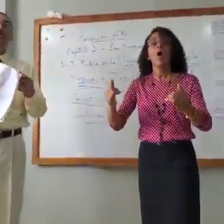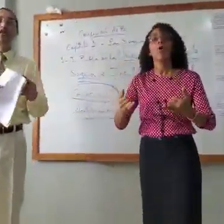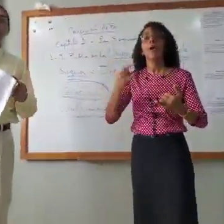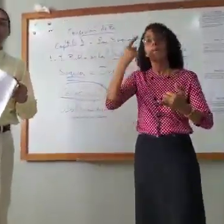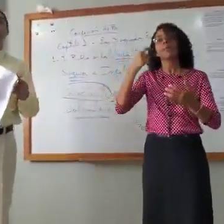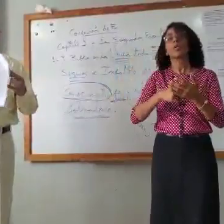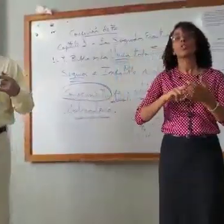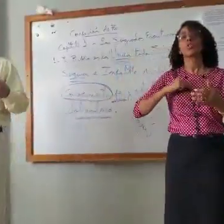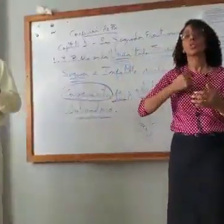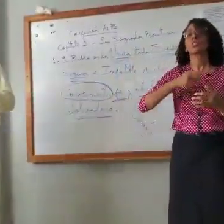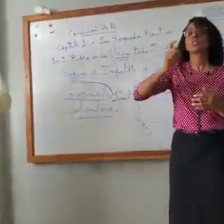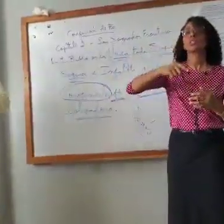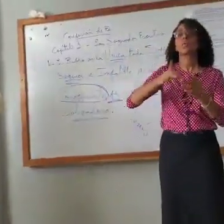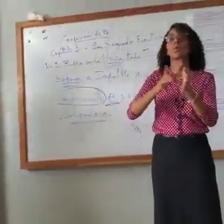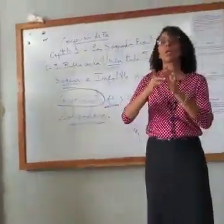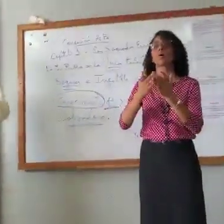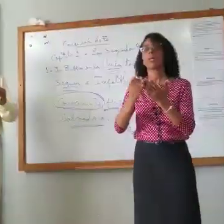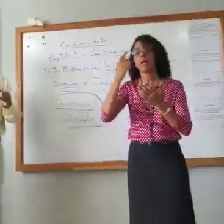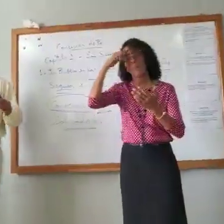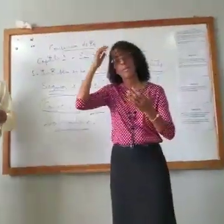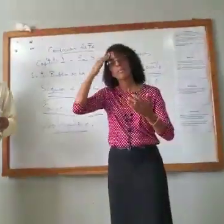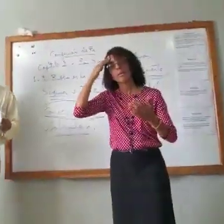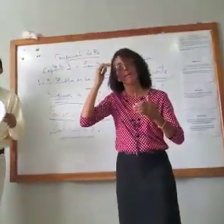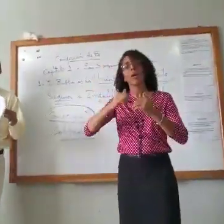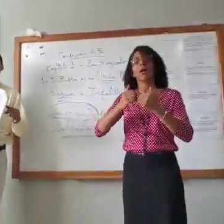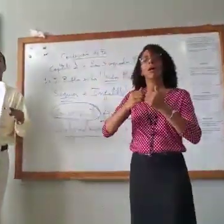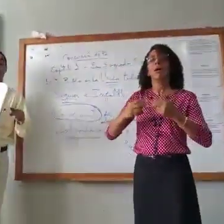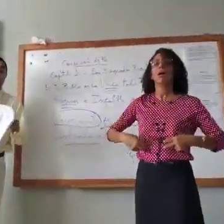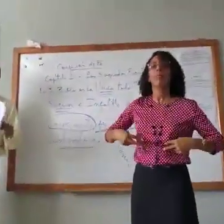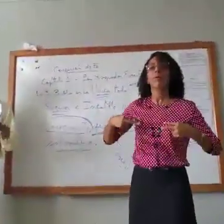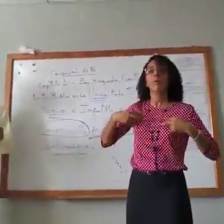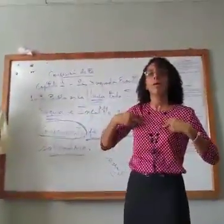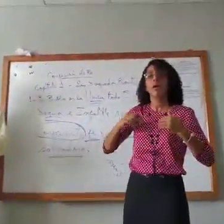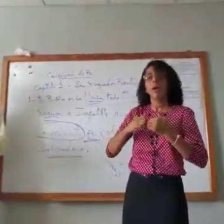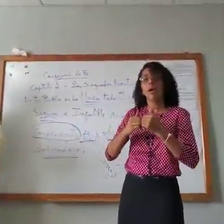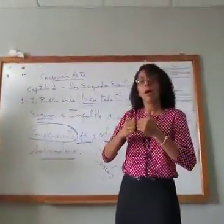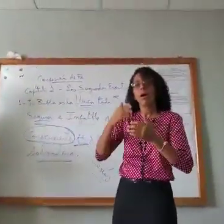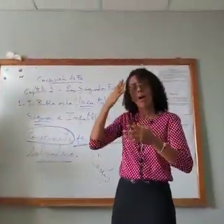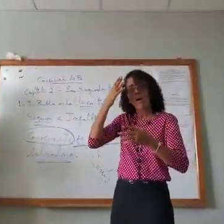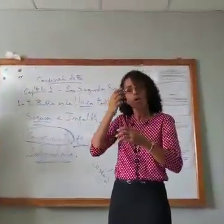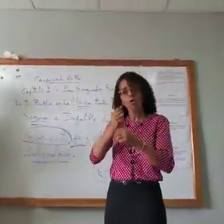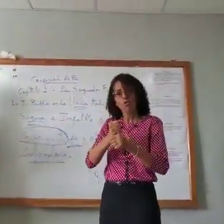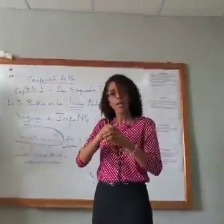vivir, cómo, cómo confiar y creer en Dios,